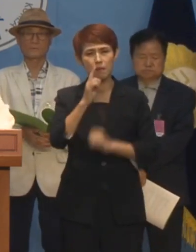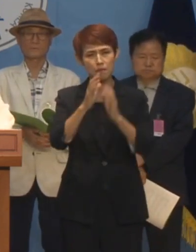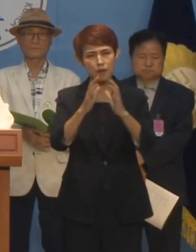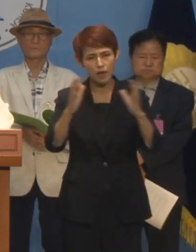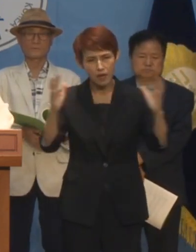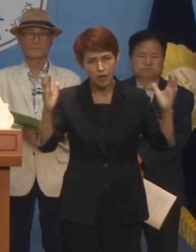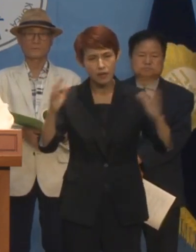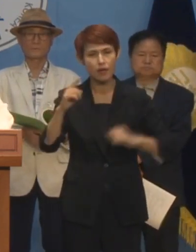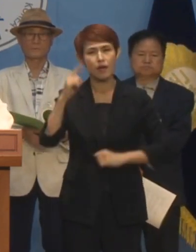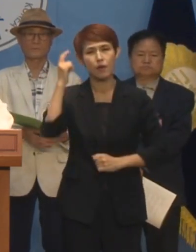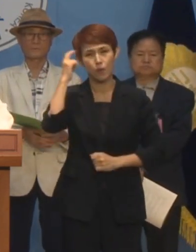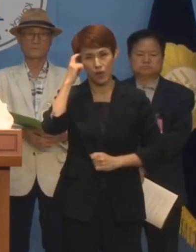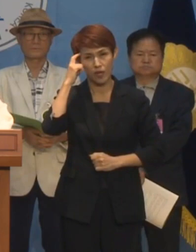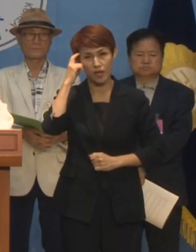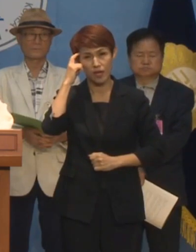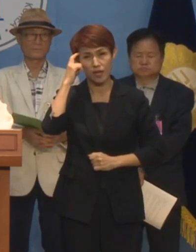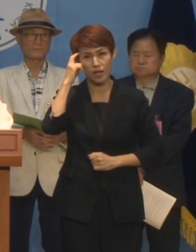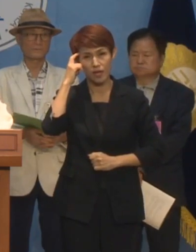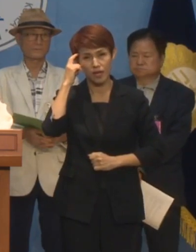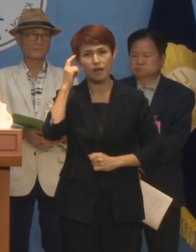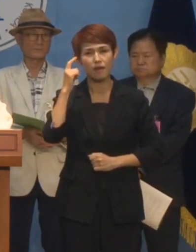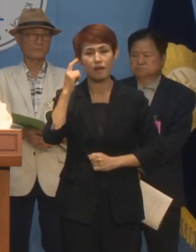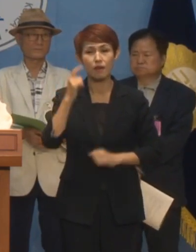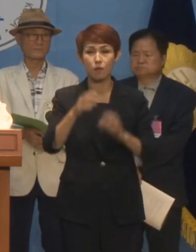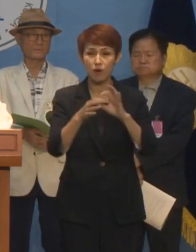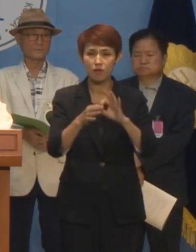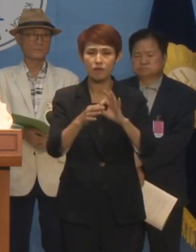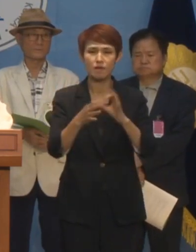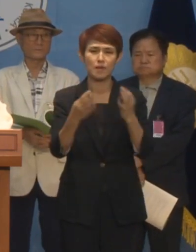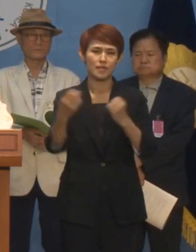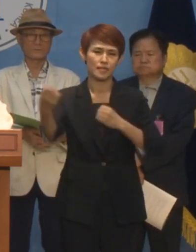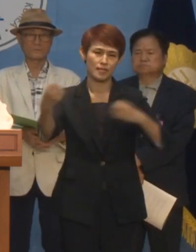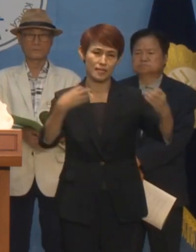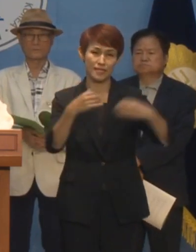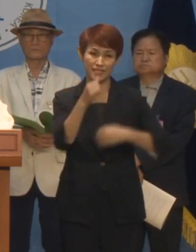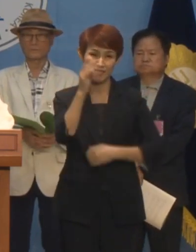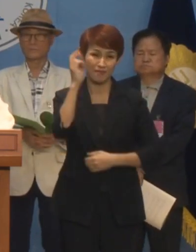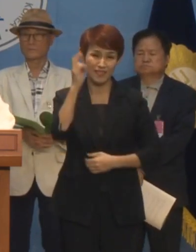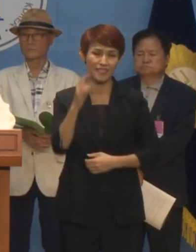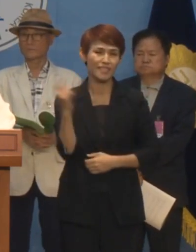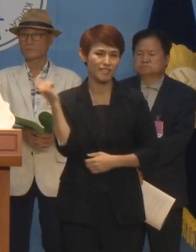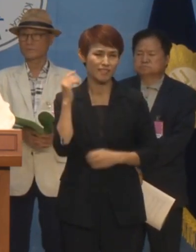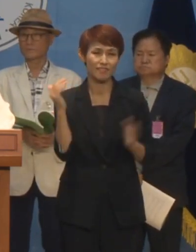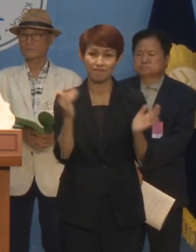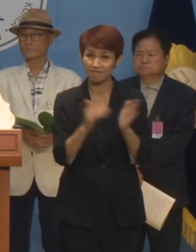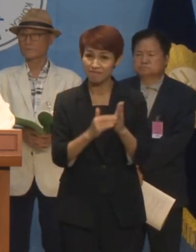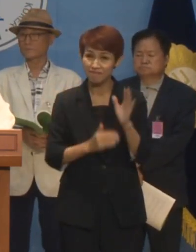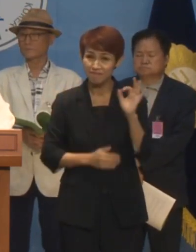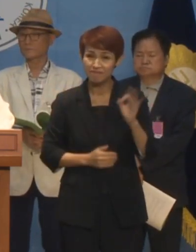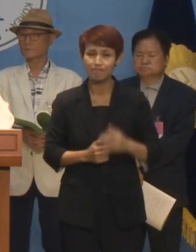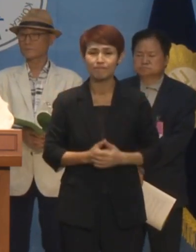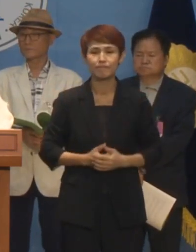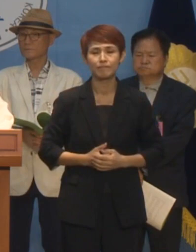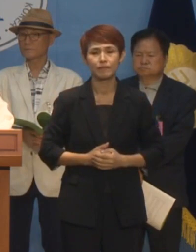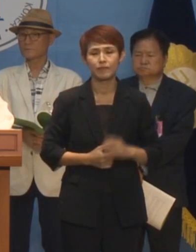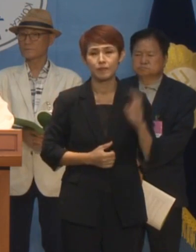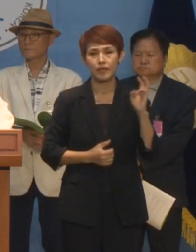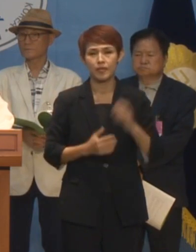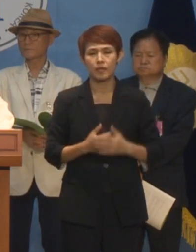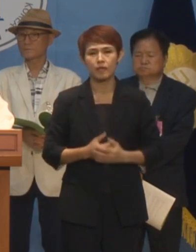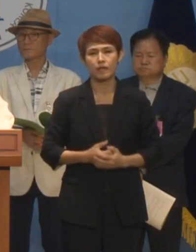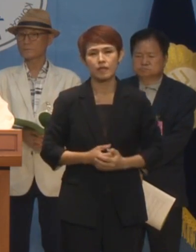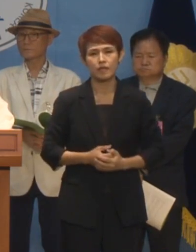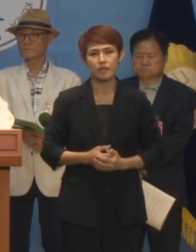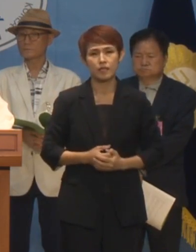것에 많은 그 얘기도 들었고 관심도 가졌을 겁니다. 이 유공자금 제정돼야